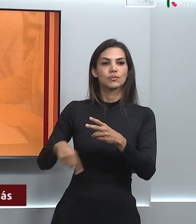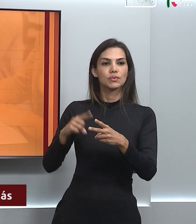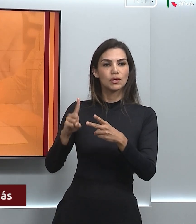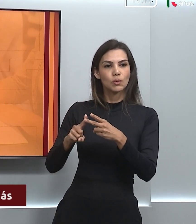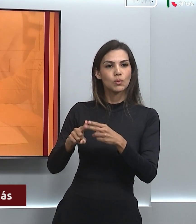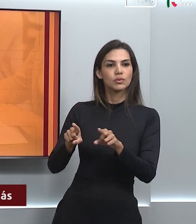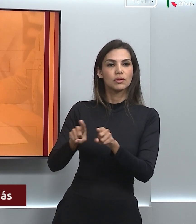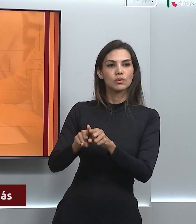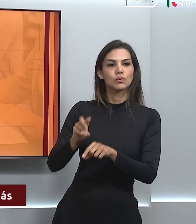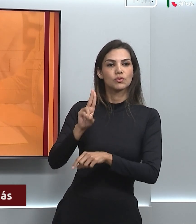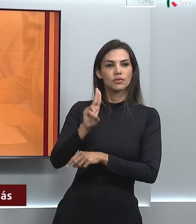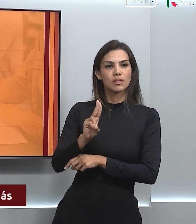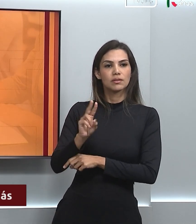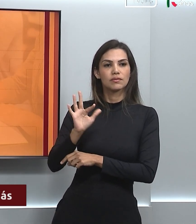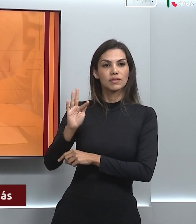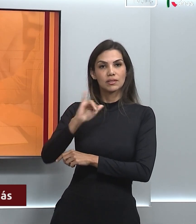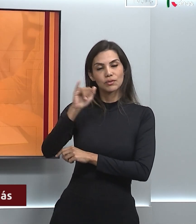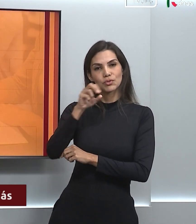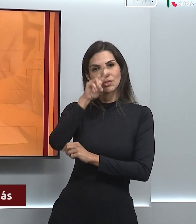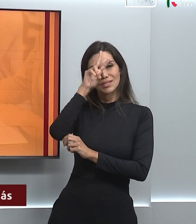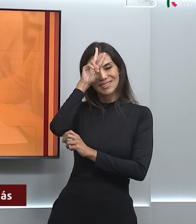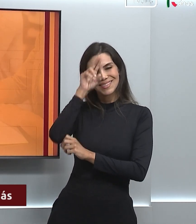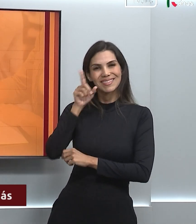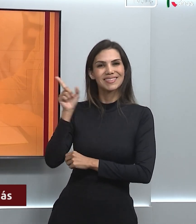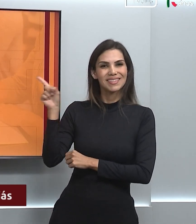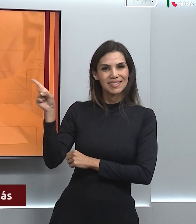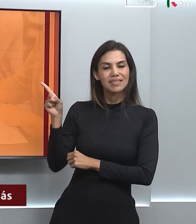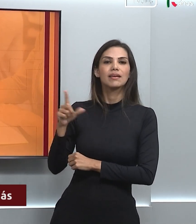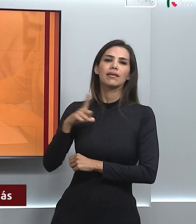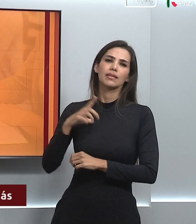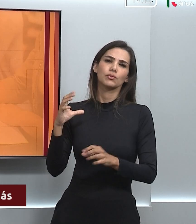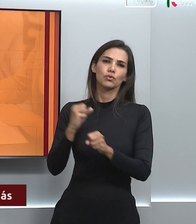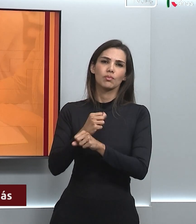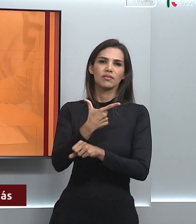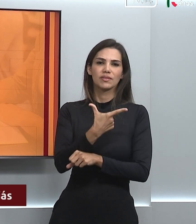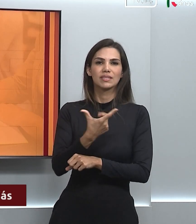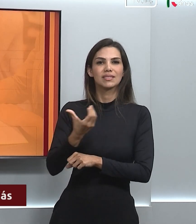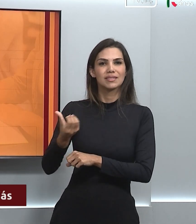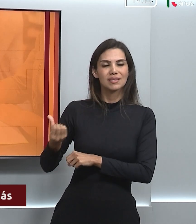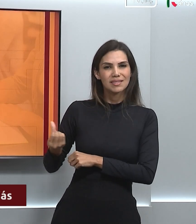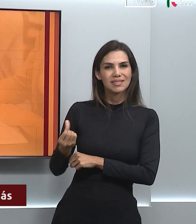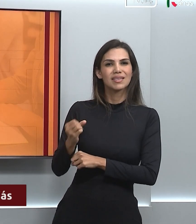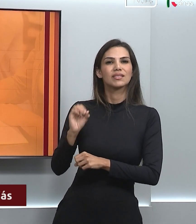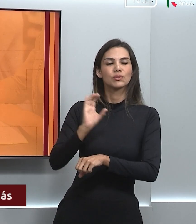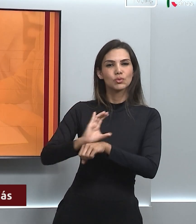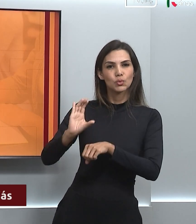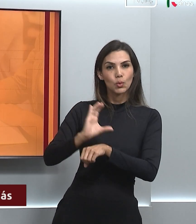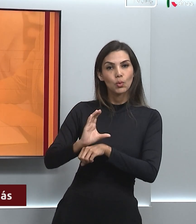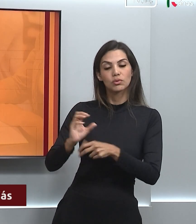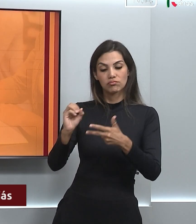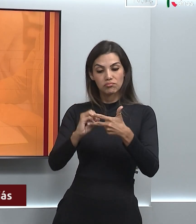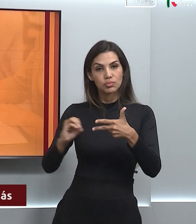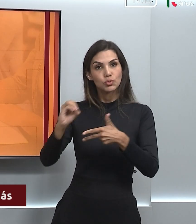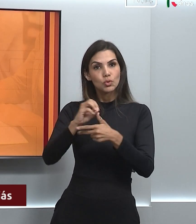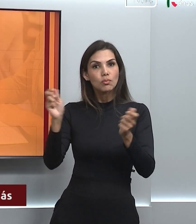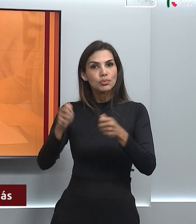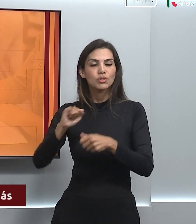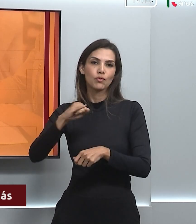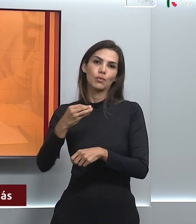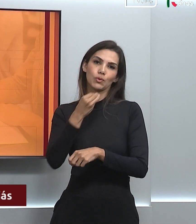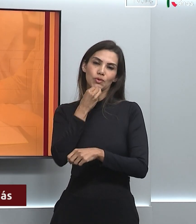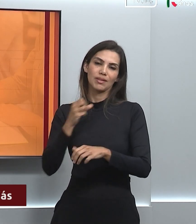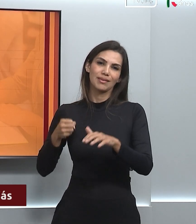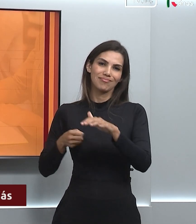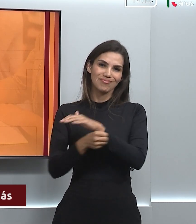Universidade Federal de Jataí, que conta com 26 cursos e oferece pelo SISU cerca de 1.000